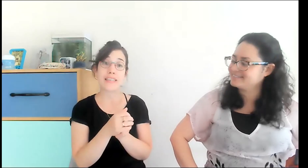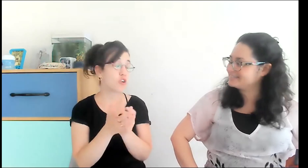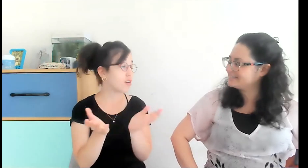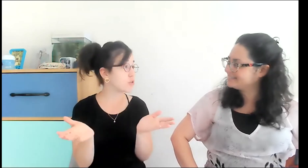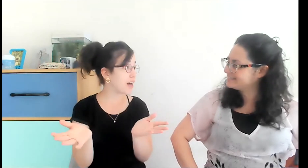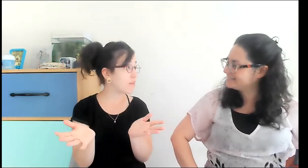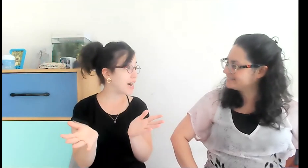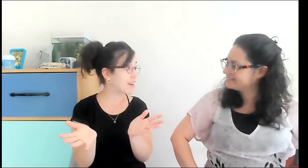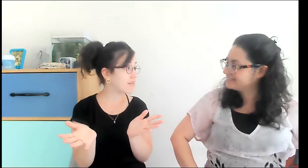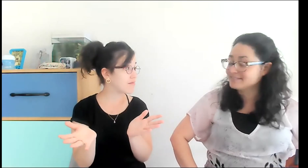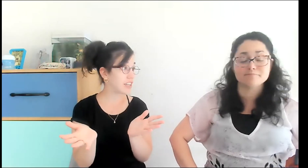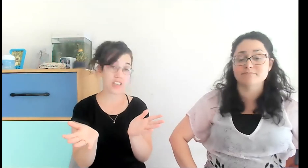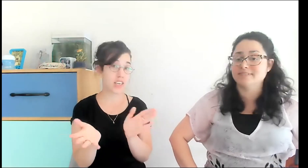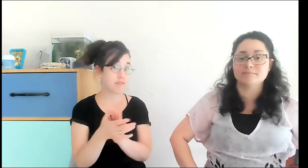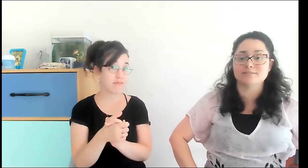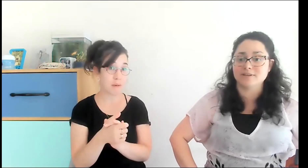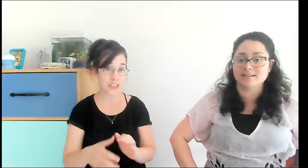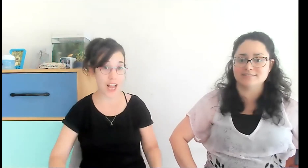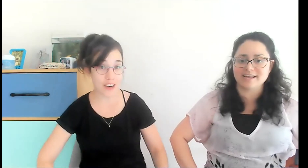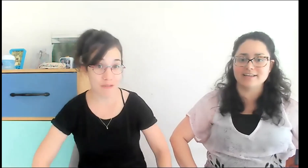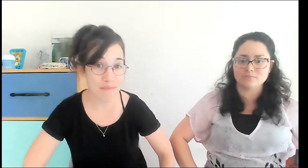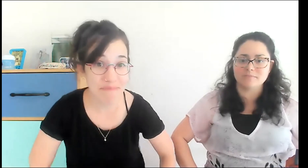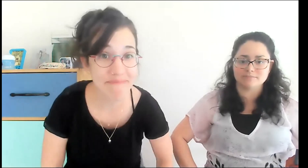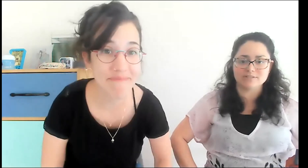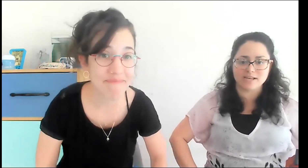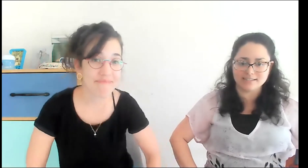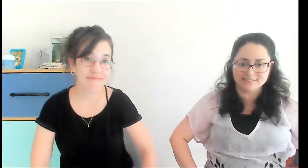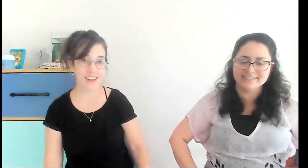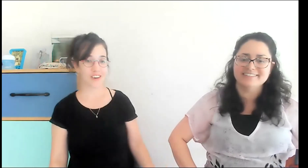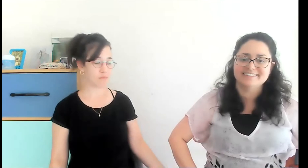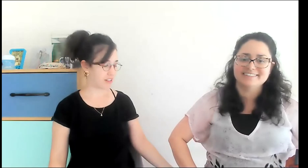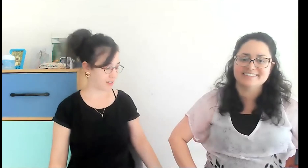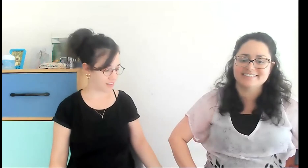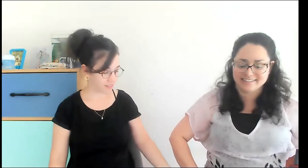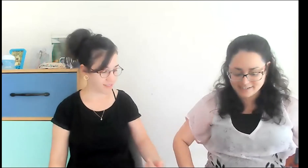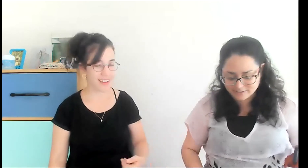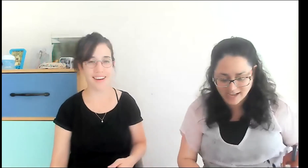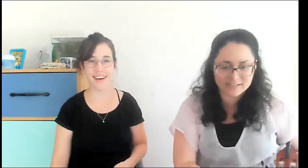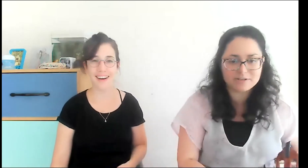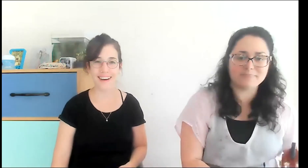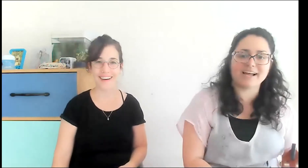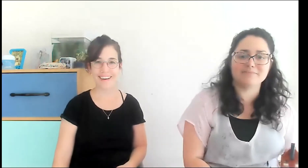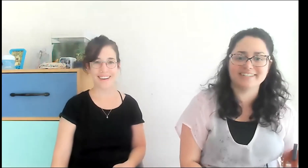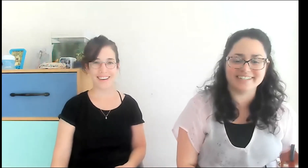כל המשפחה בחג, את השיר. זה מצוין, זה רעיון ממש מצוין. נכון. להיות יחד עם המשפחה ב...